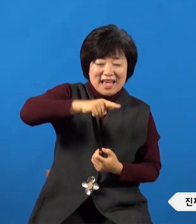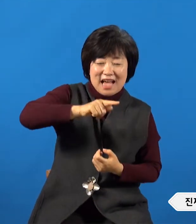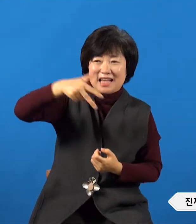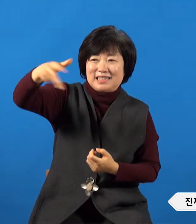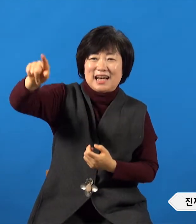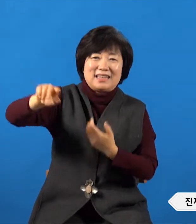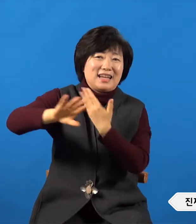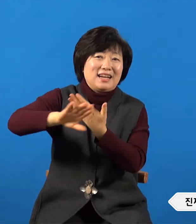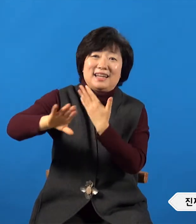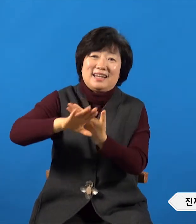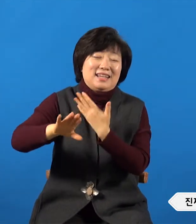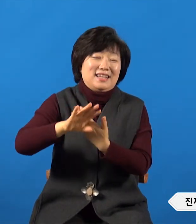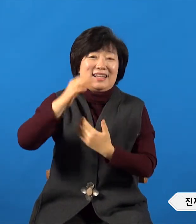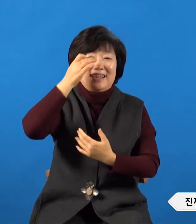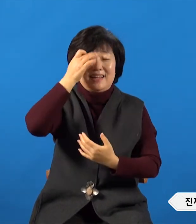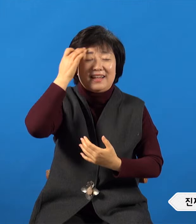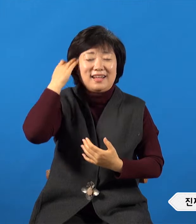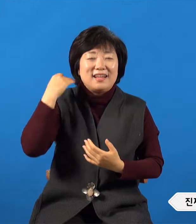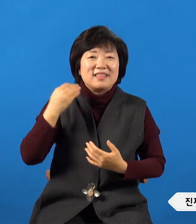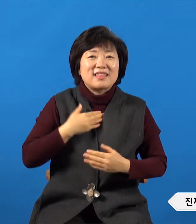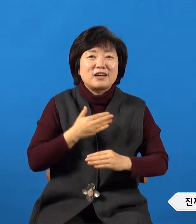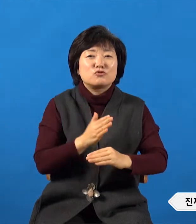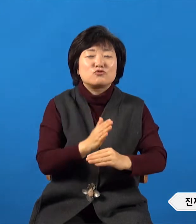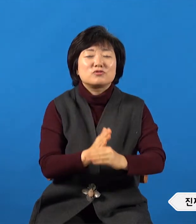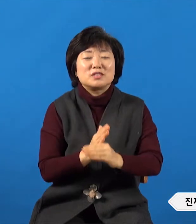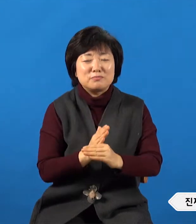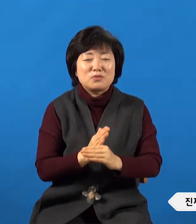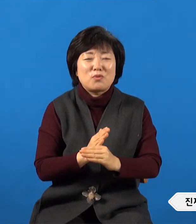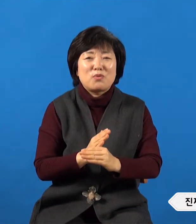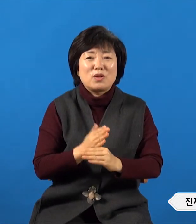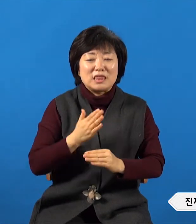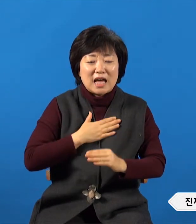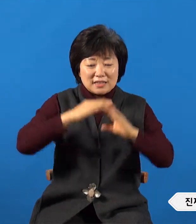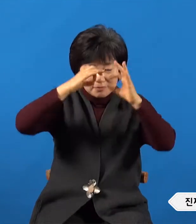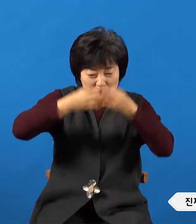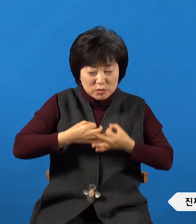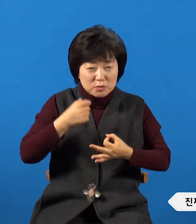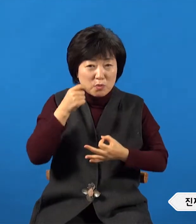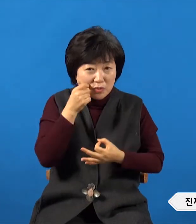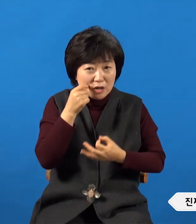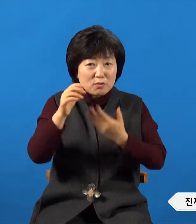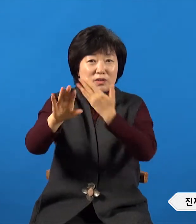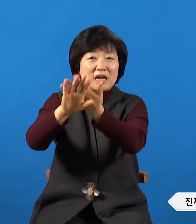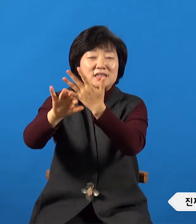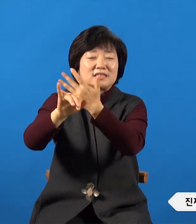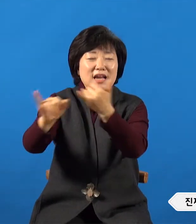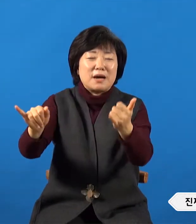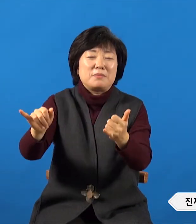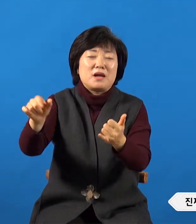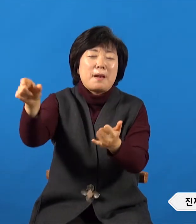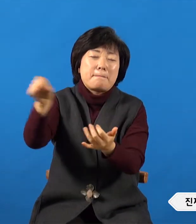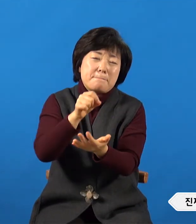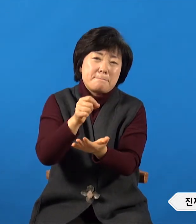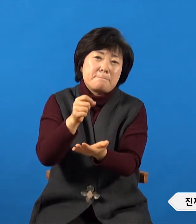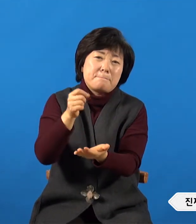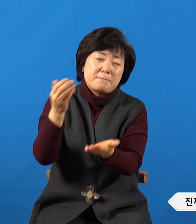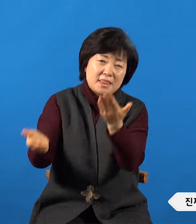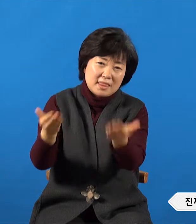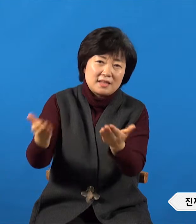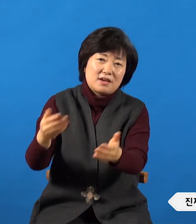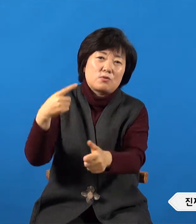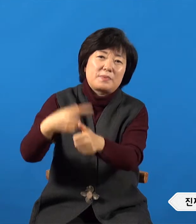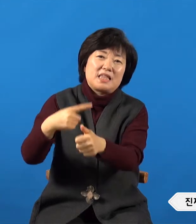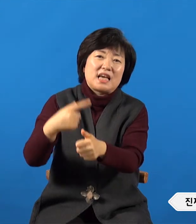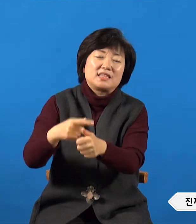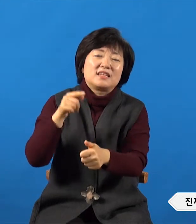다릅니다. 그런데 내 것은 보지 못하고 내 중심으로 나는 보지 못하면서 남을 판단하고 남을